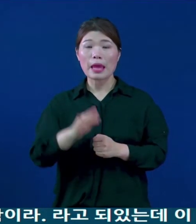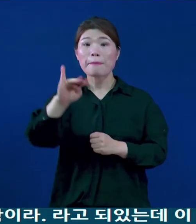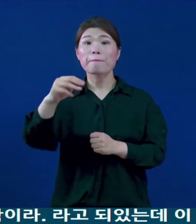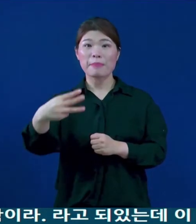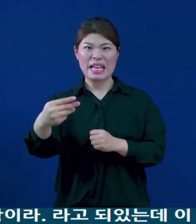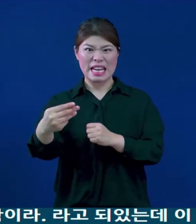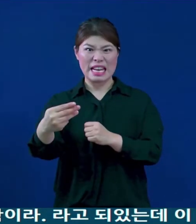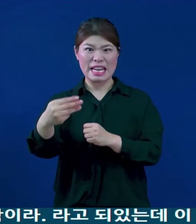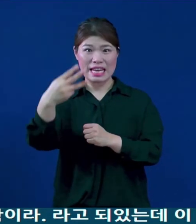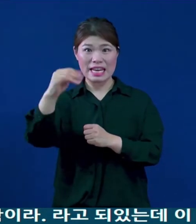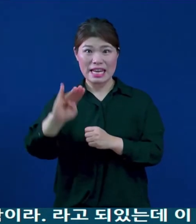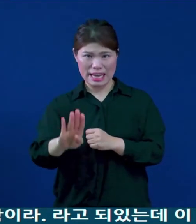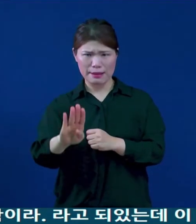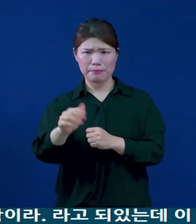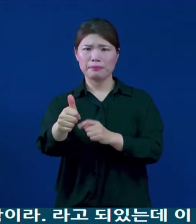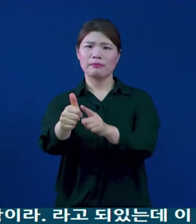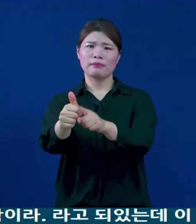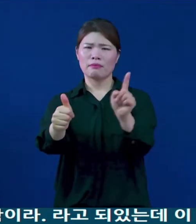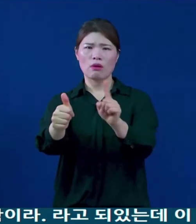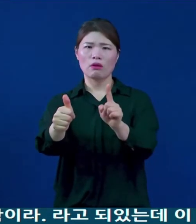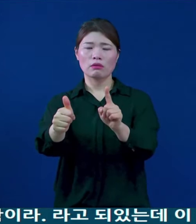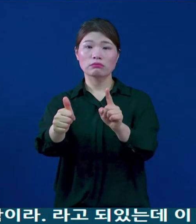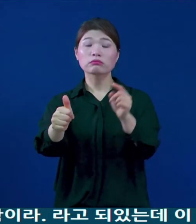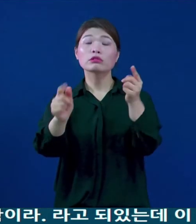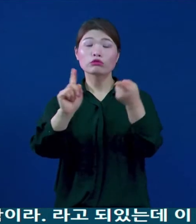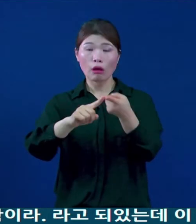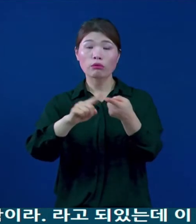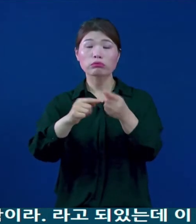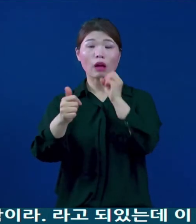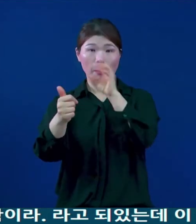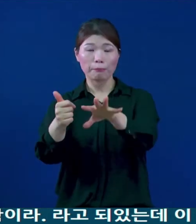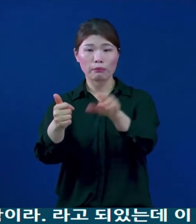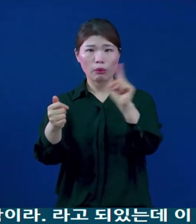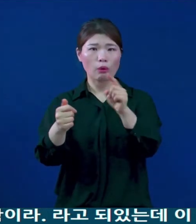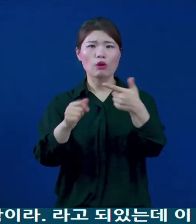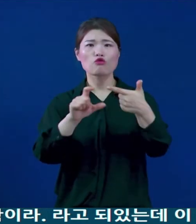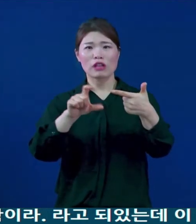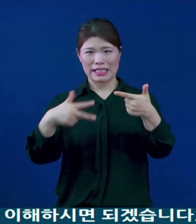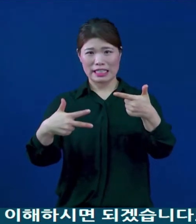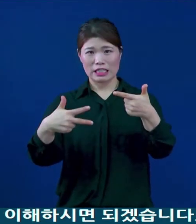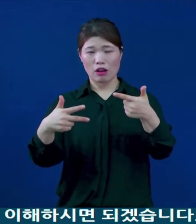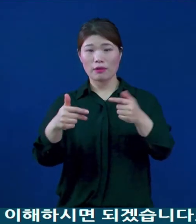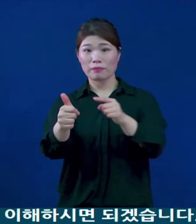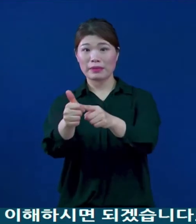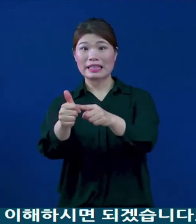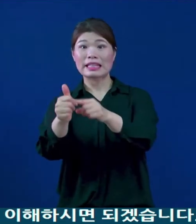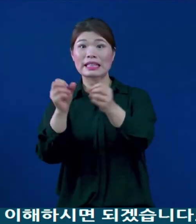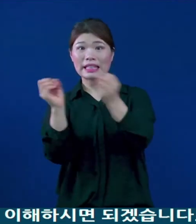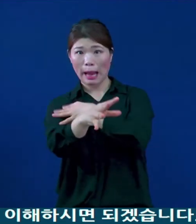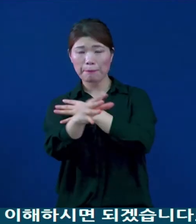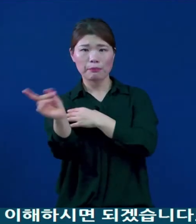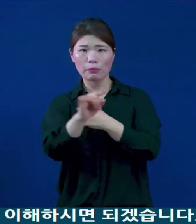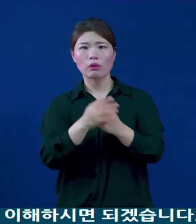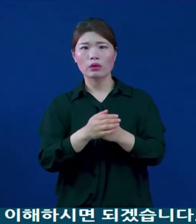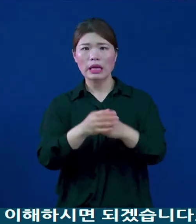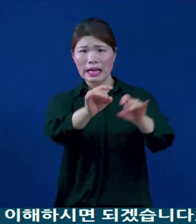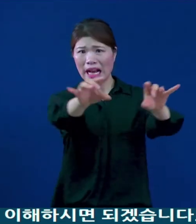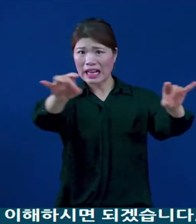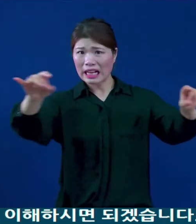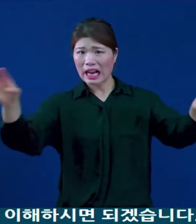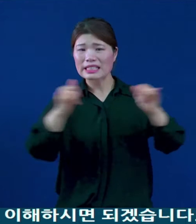빌립은 그냥 눈에 보이는 그대로 답을 합니다. 7절 빌립이 대답하되 각 사람으로 조금씩